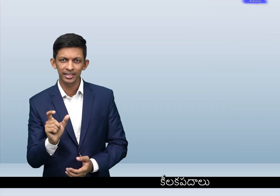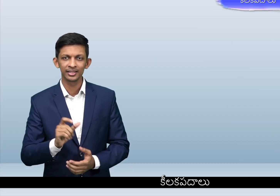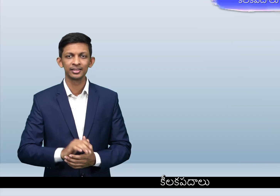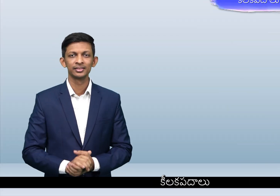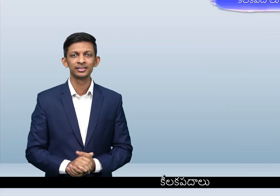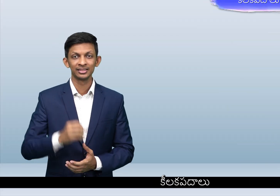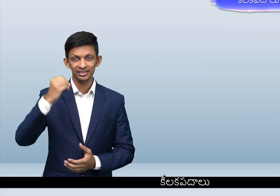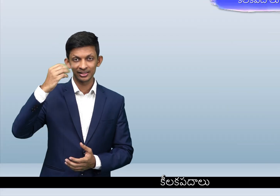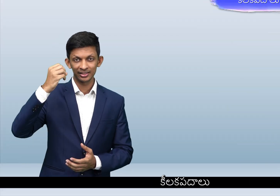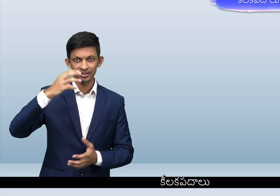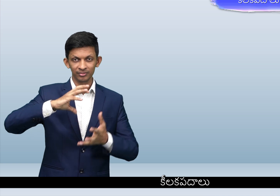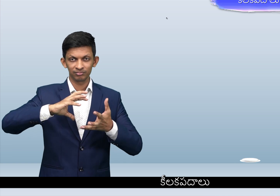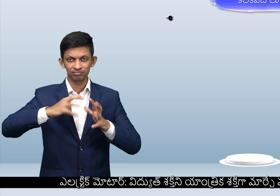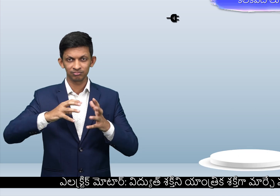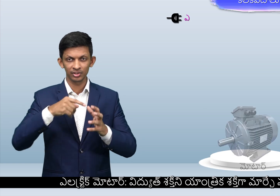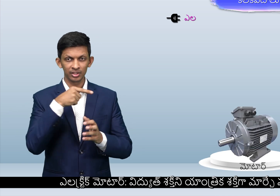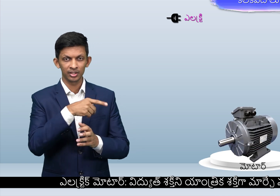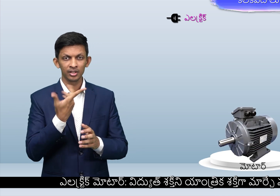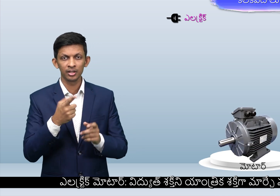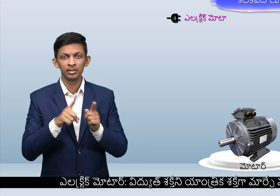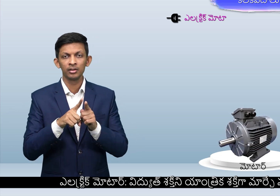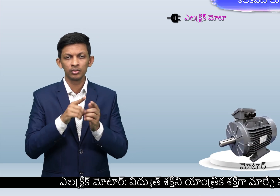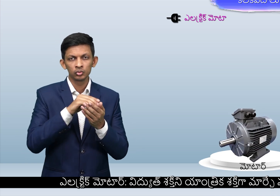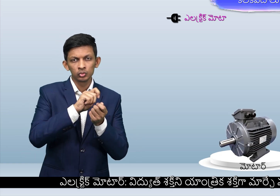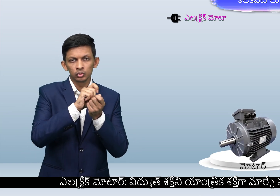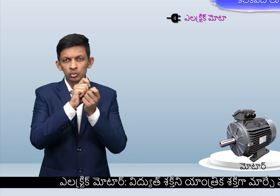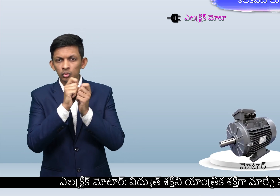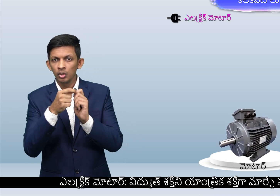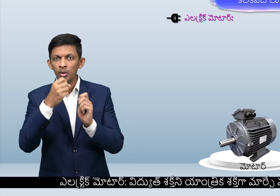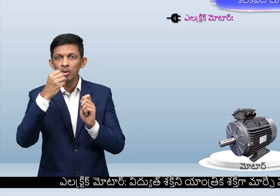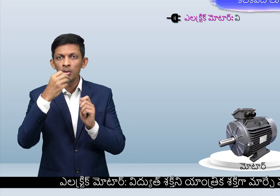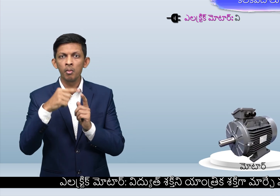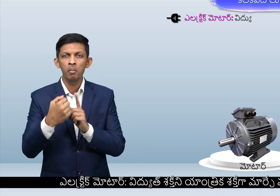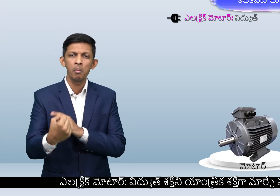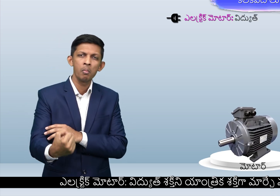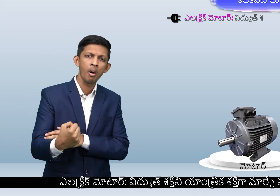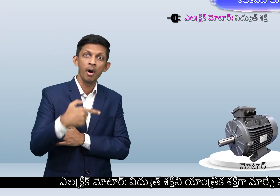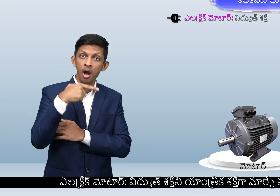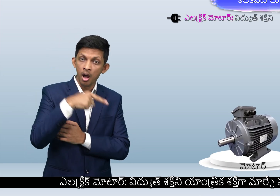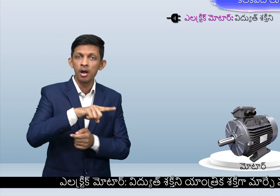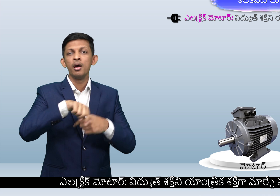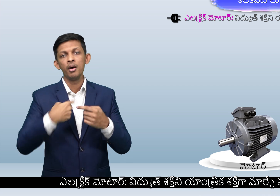కీలక పదాలు: ఎలక్ట్రిక్ మోటార్ విద్యుత్ శక్తిని యాంత్రిక శక్తిగా మార్చే పరికరం.